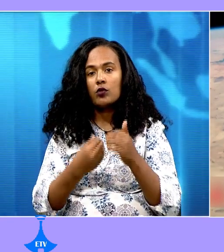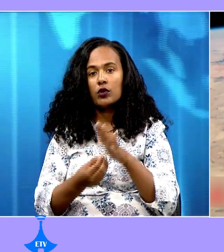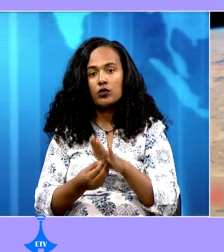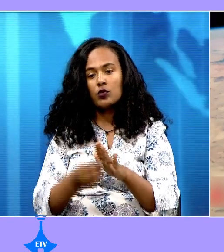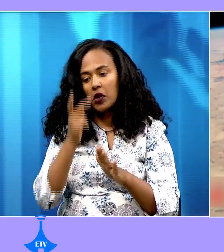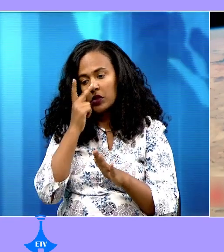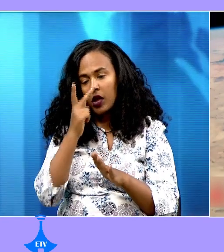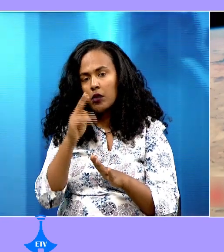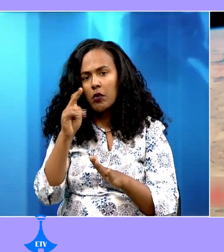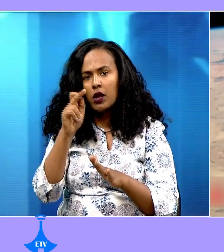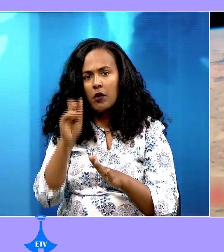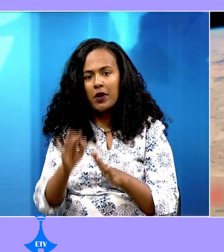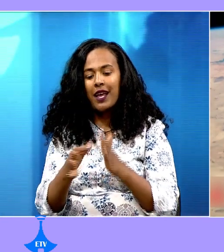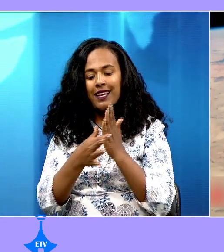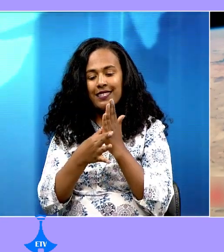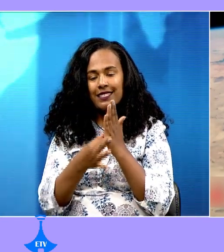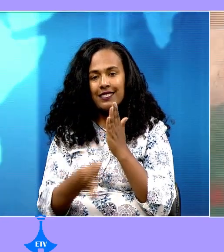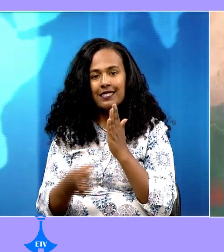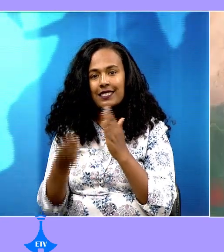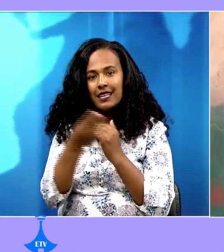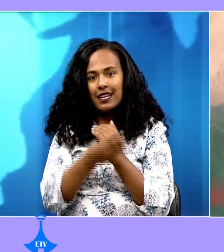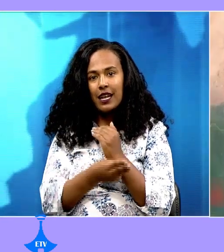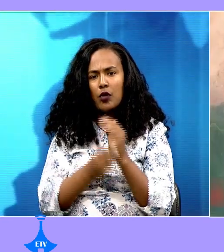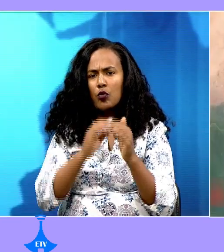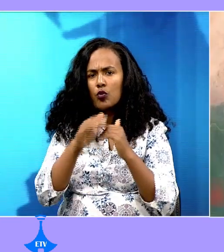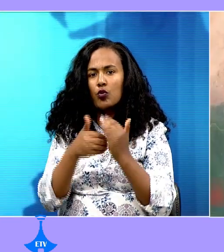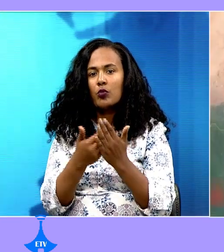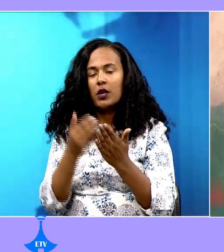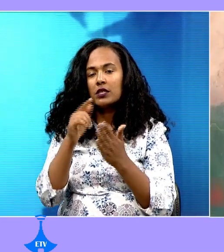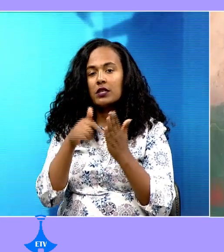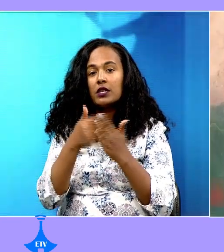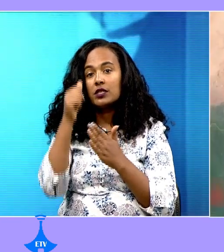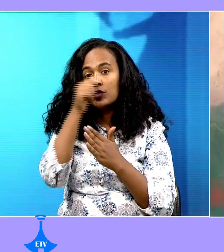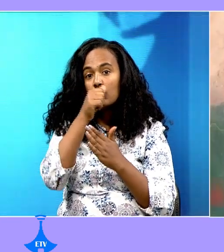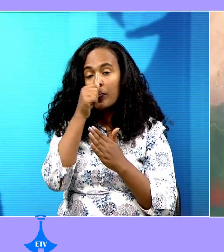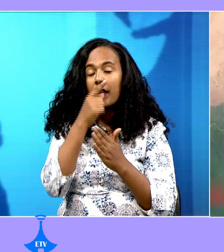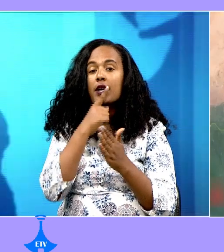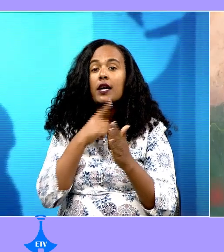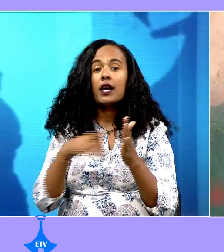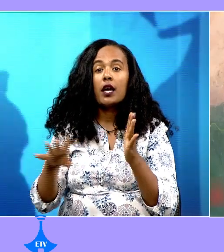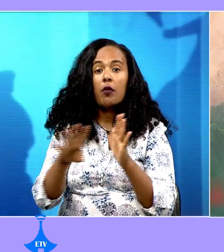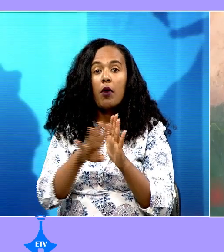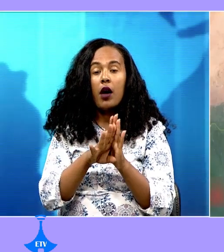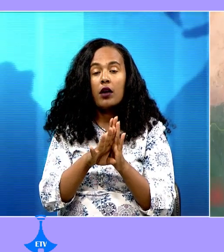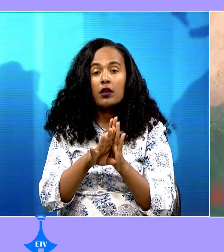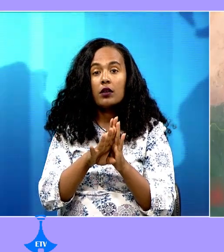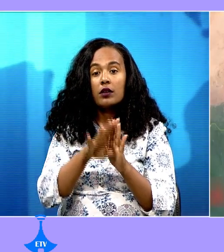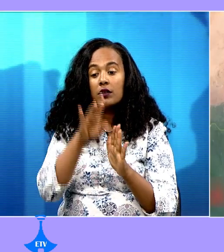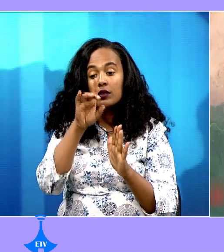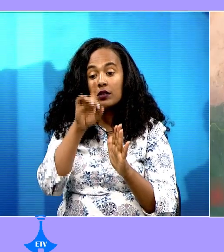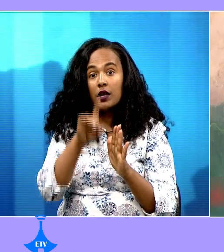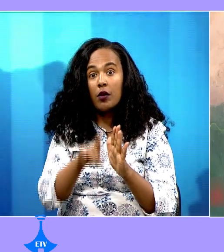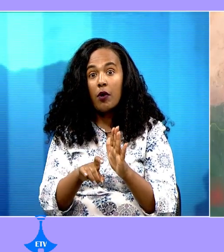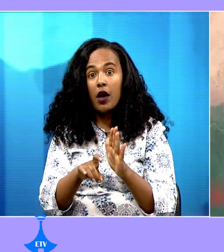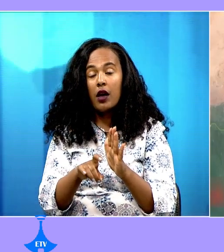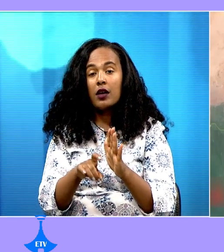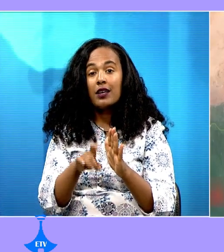ማዳበሪያ ላይ፣ ዘይት ላይ፣ ስንዴ ላይ፣ ግብርና ላይ። ስለዚህ ኢትዮጵያ ከቀይ ባህር እንድትገፋ እንድትወጣ ከጨዋማ